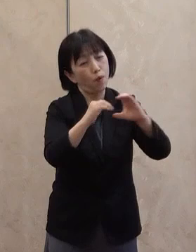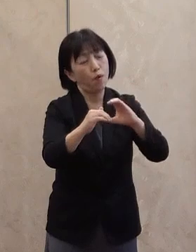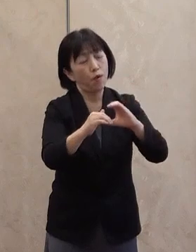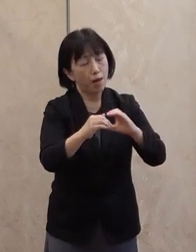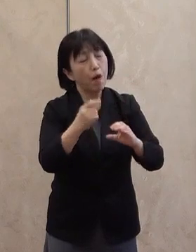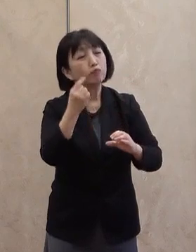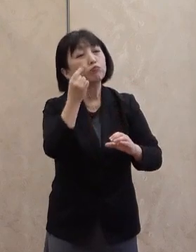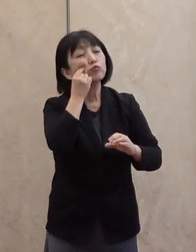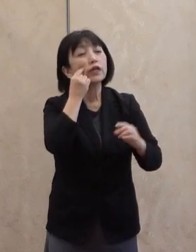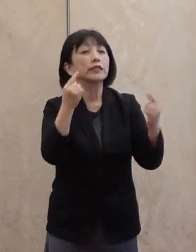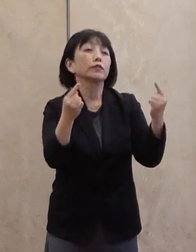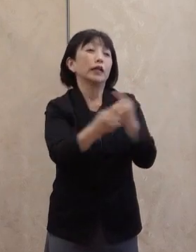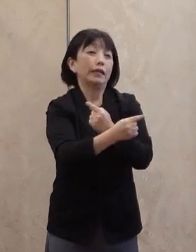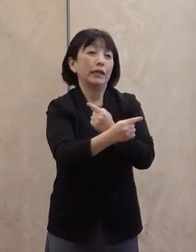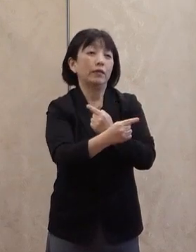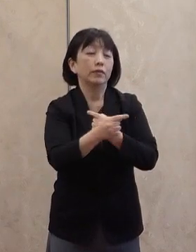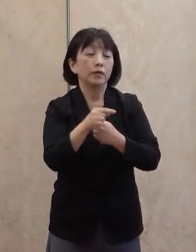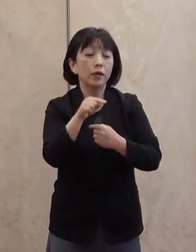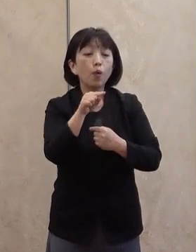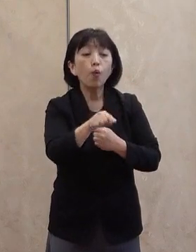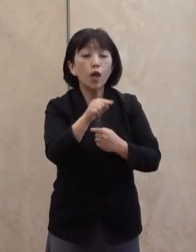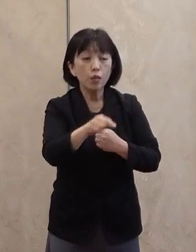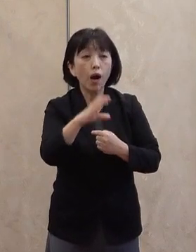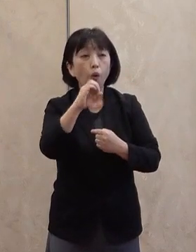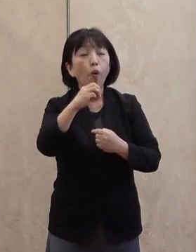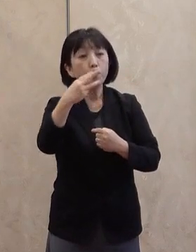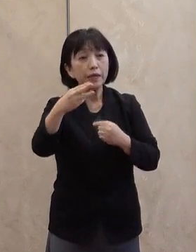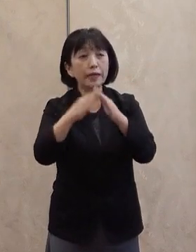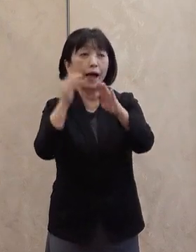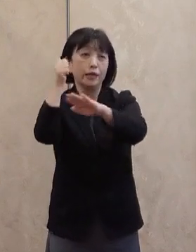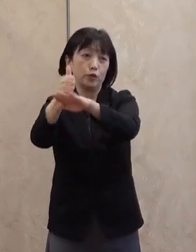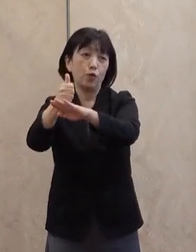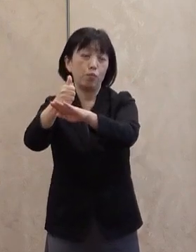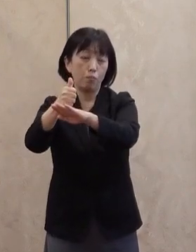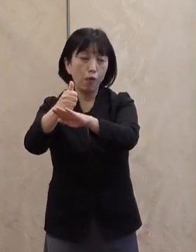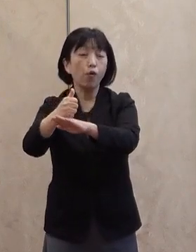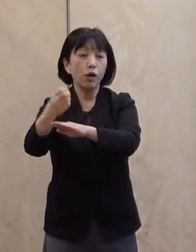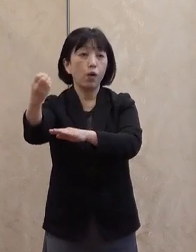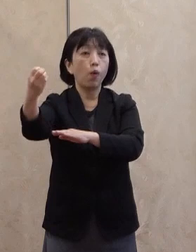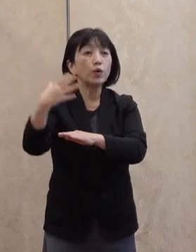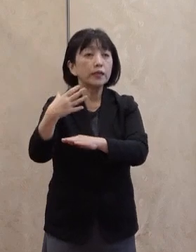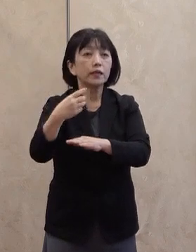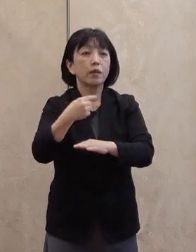くなりつつあるなと、これは尾身会長もおっしゃってますけど僕自身もそういうふうに思います。